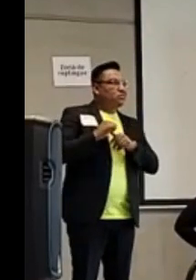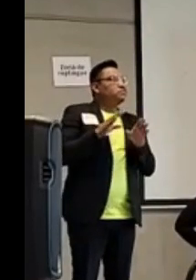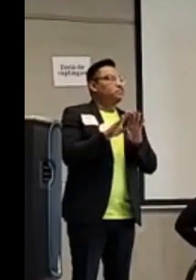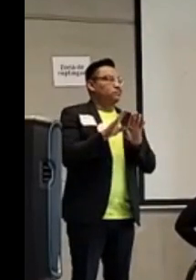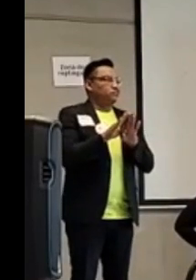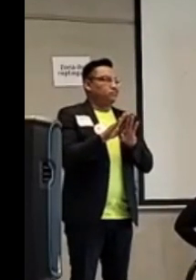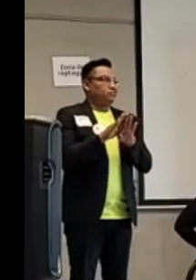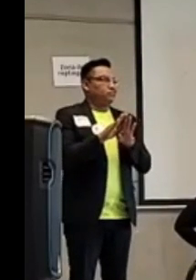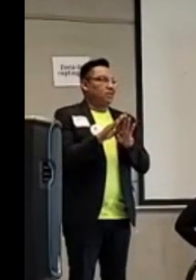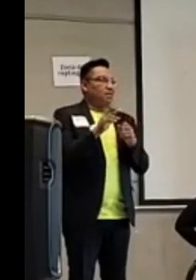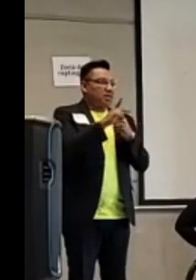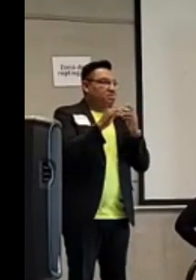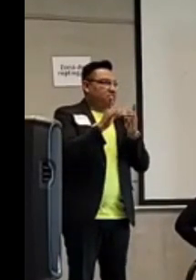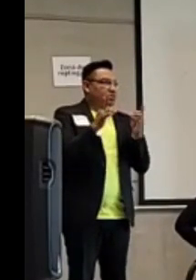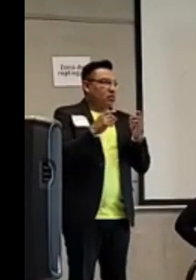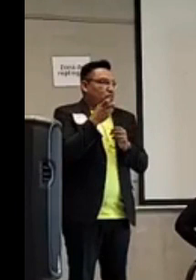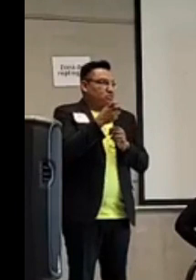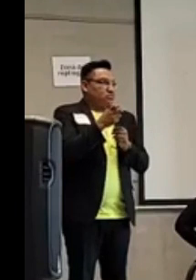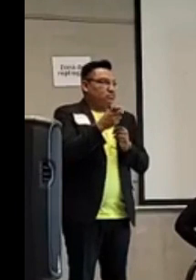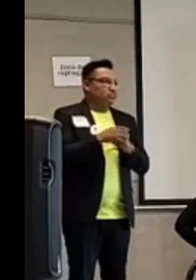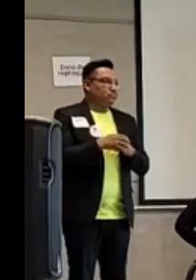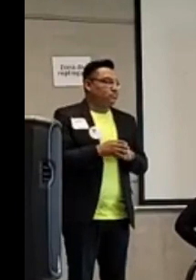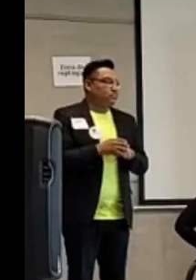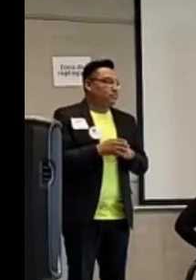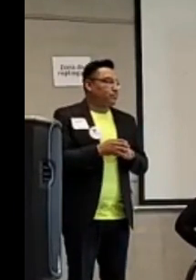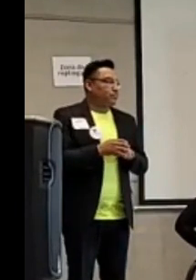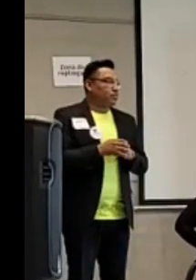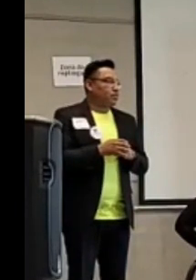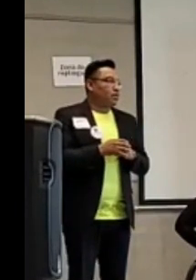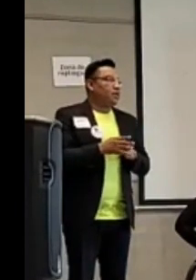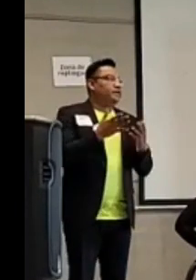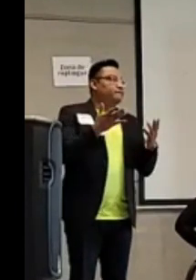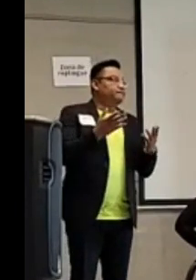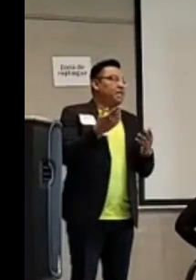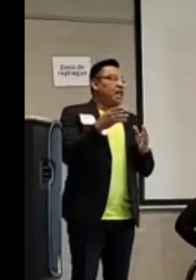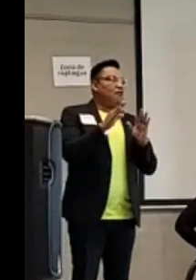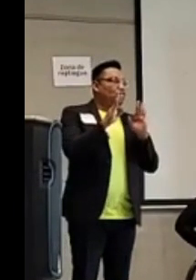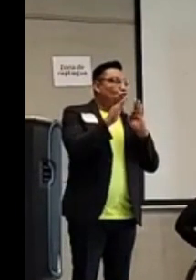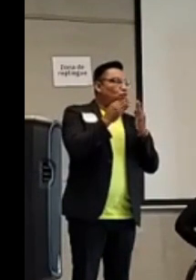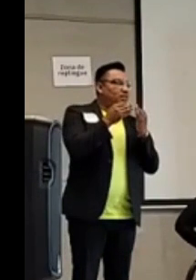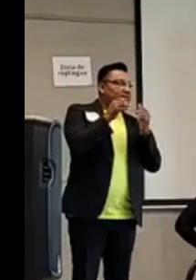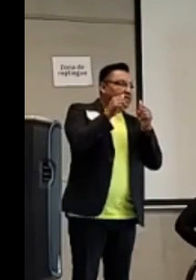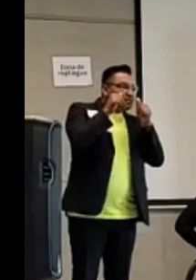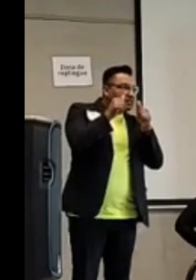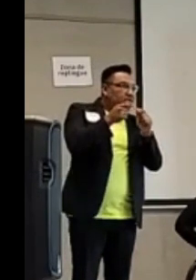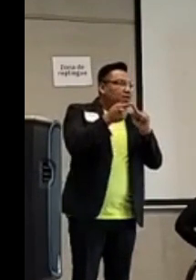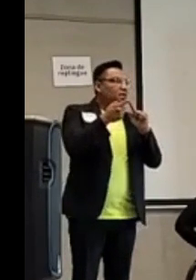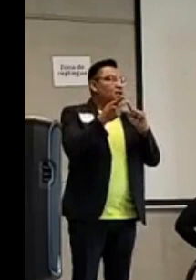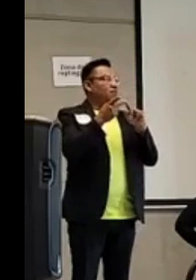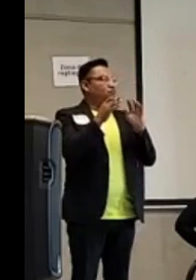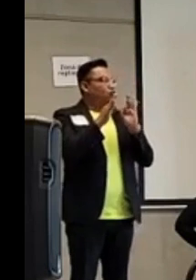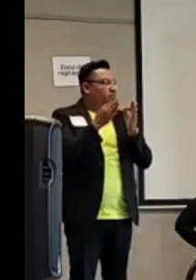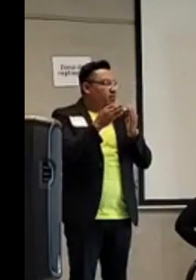vinculado a esto? Gracias Bueno, la forma de atender y consumizar a la sociedad